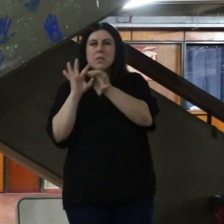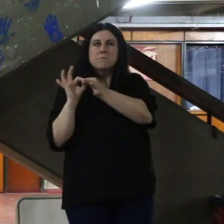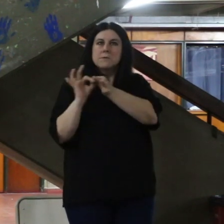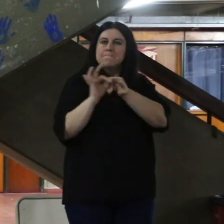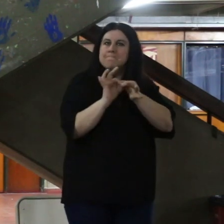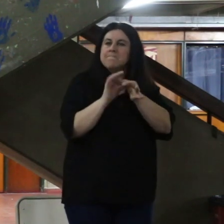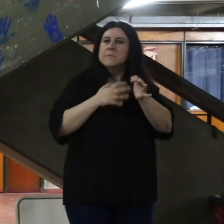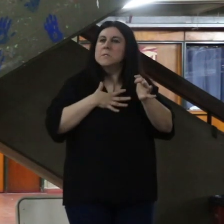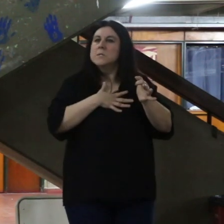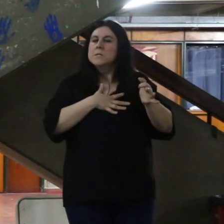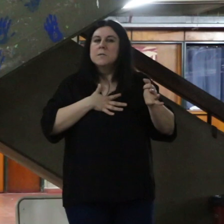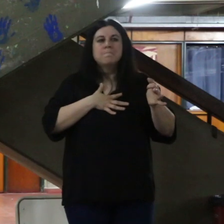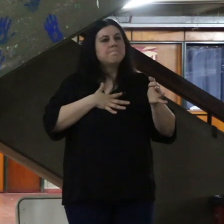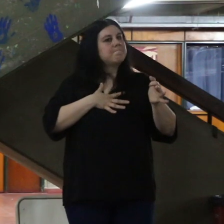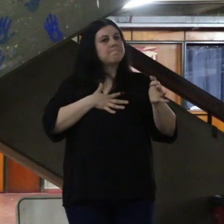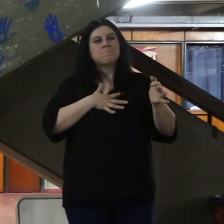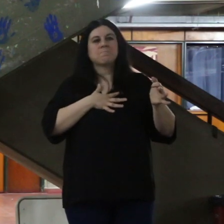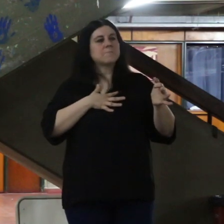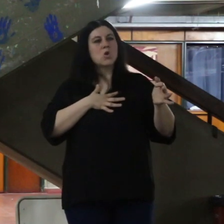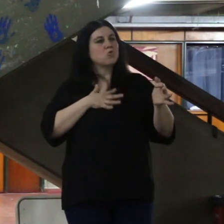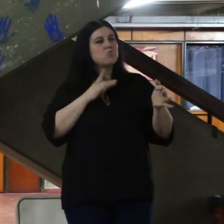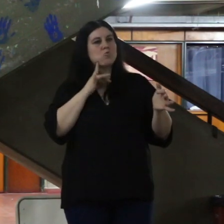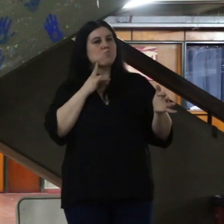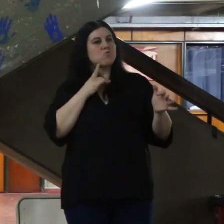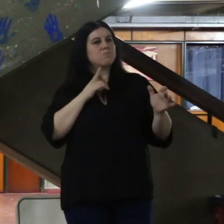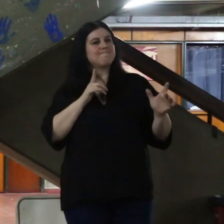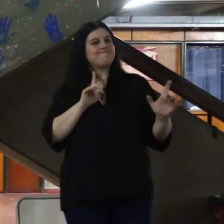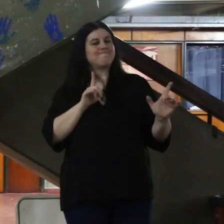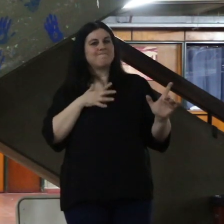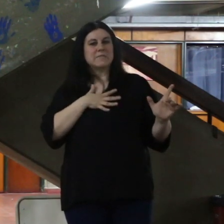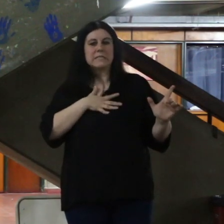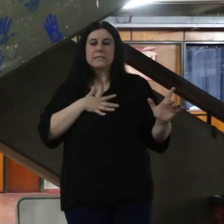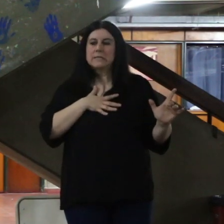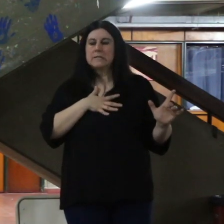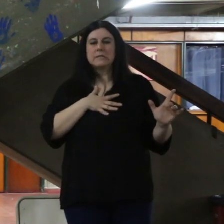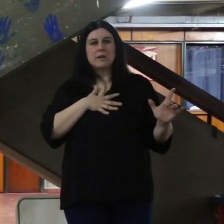cierta incomodidad, ¿sí?, pero